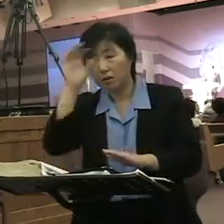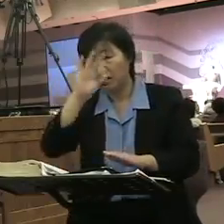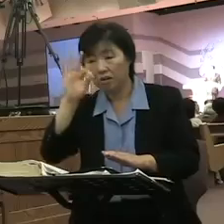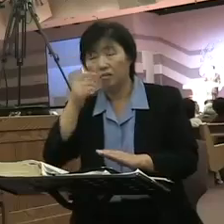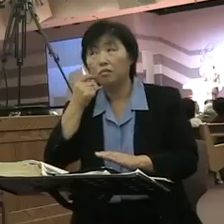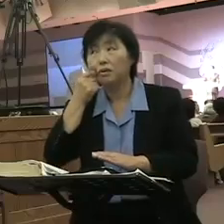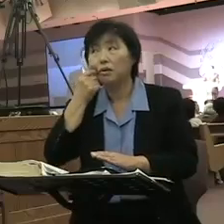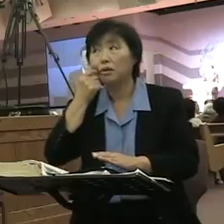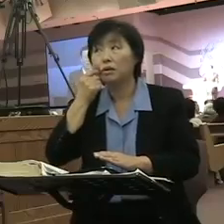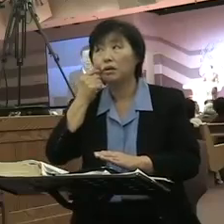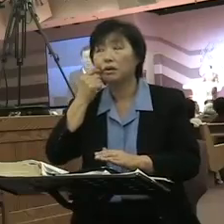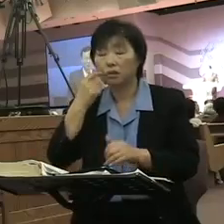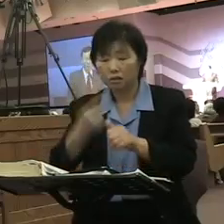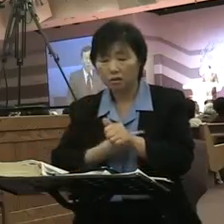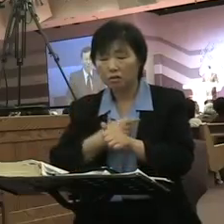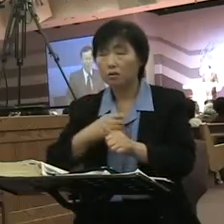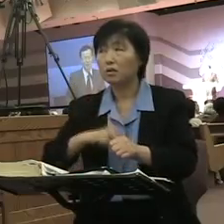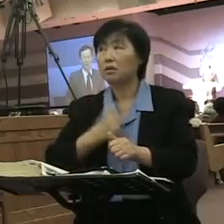스스로 자신의 목숨을 끊고 맙니다.